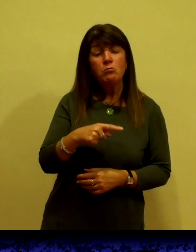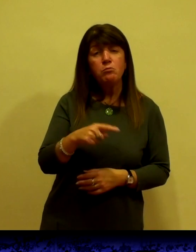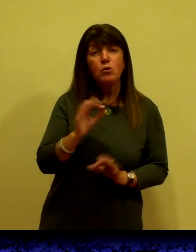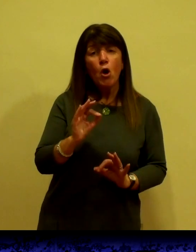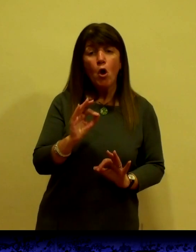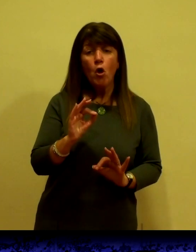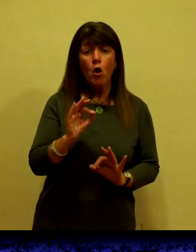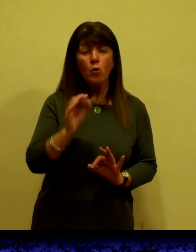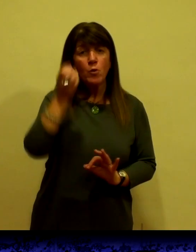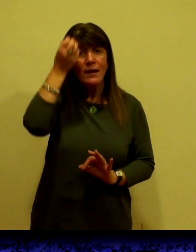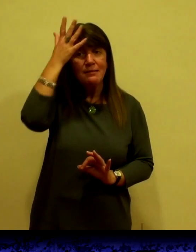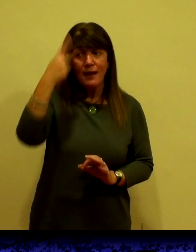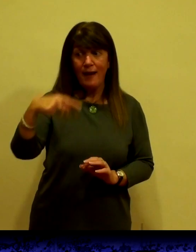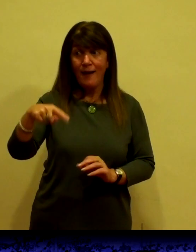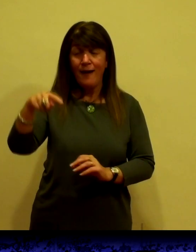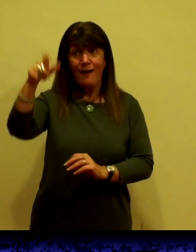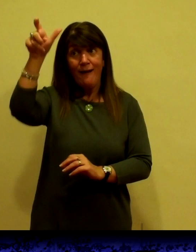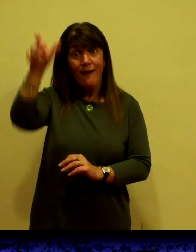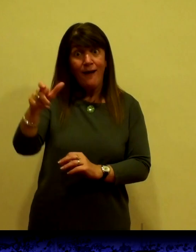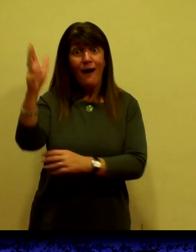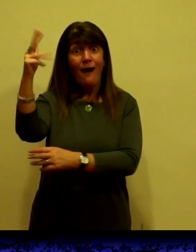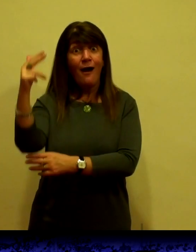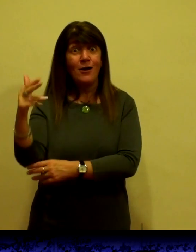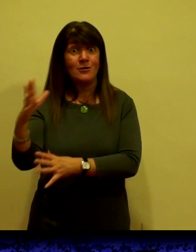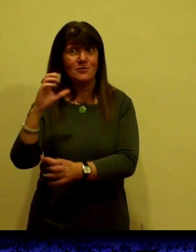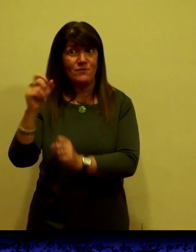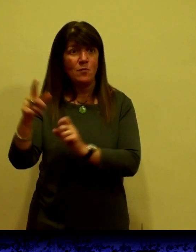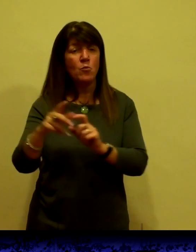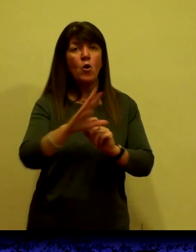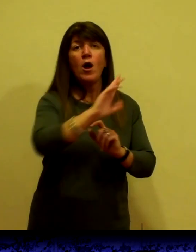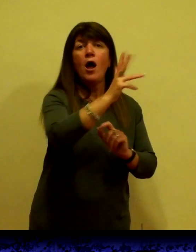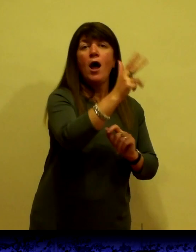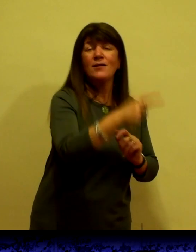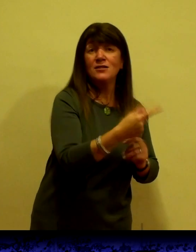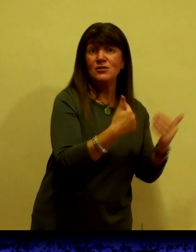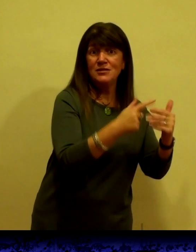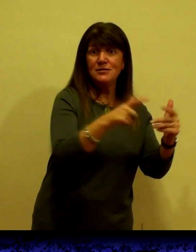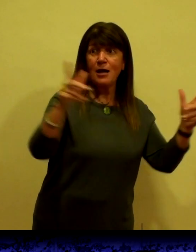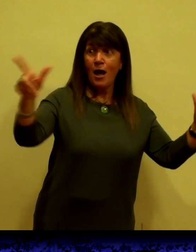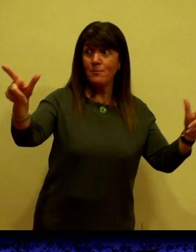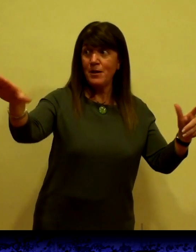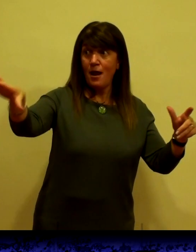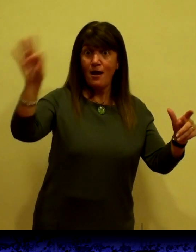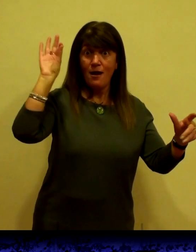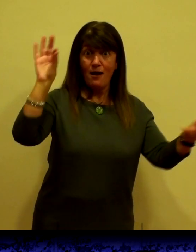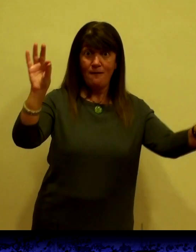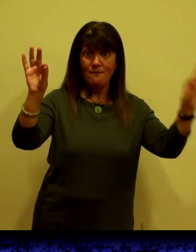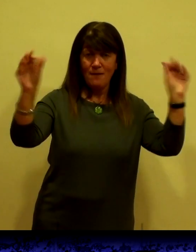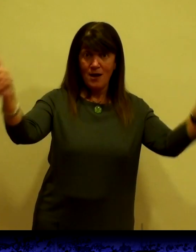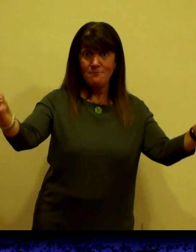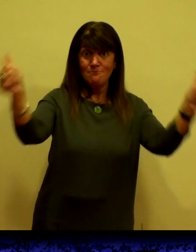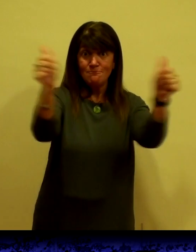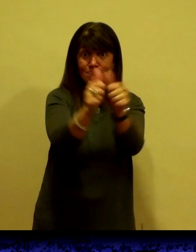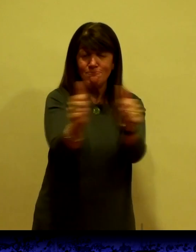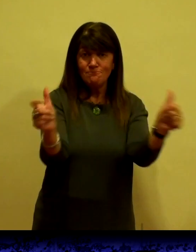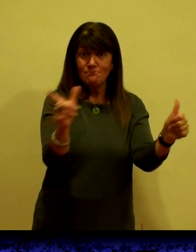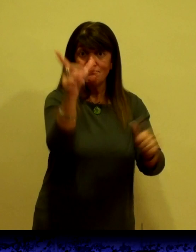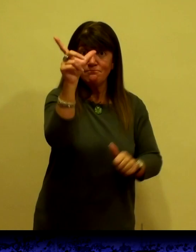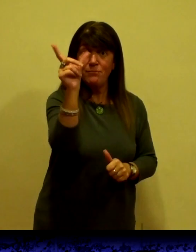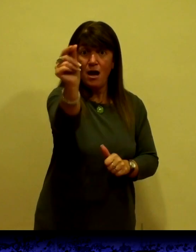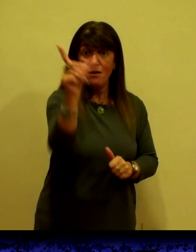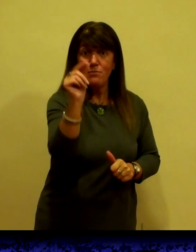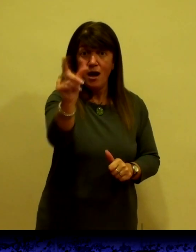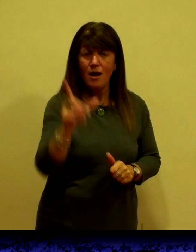affiancare un artista a un altro artista che ha disabilità? Come nasce la scelta? È